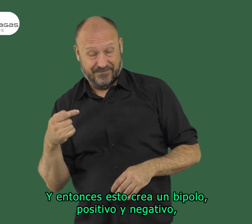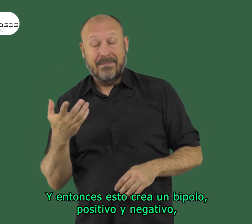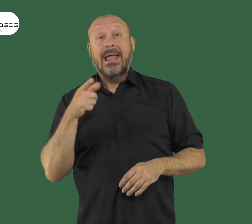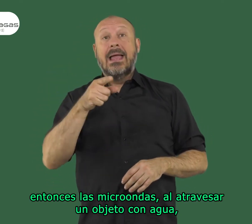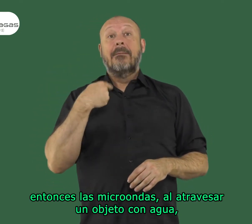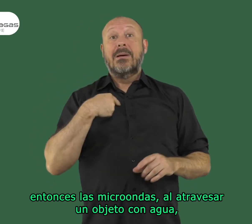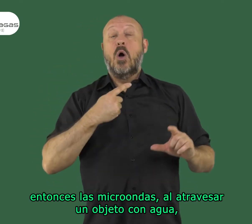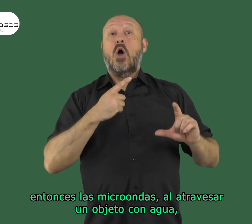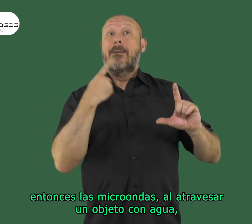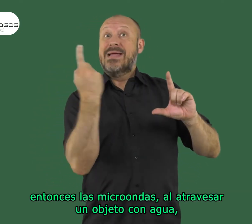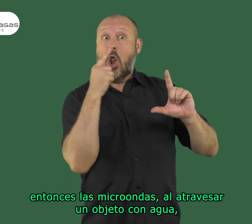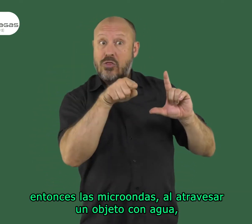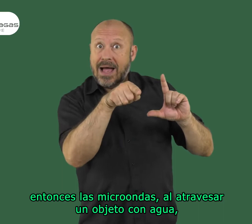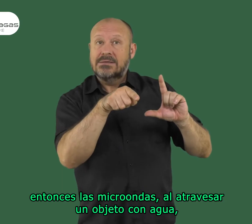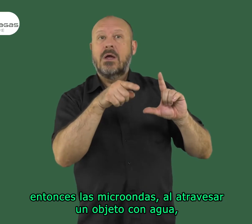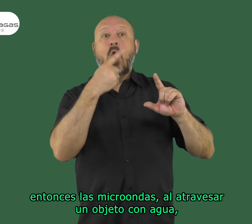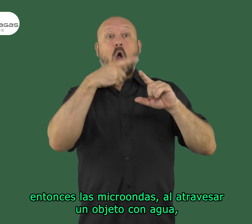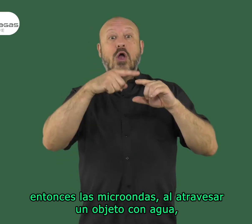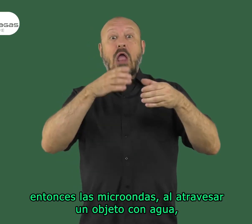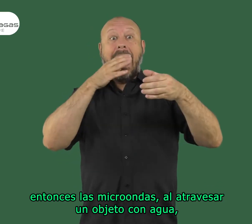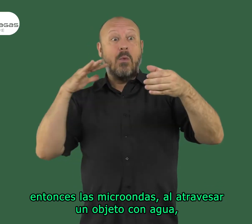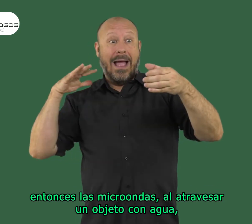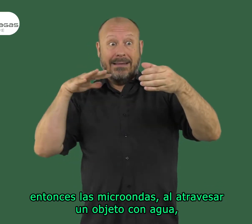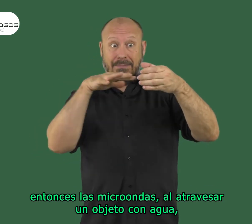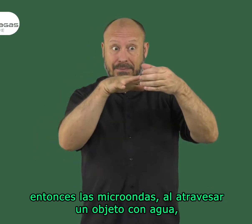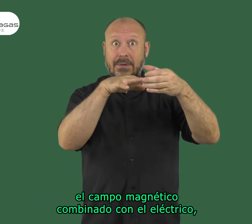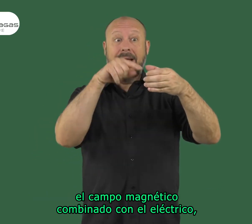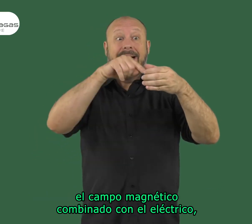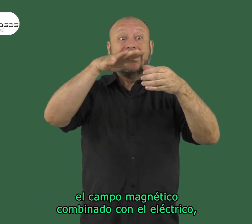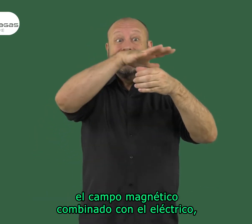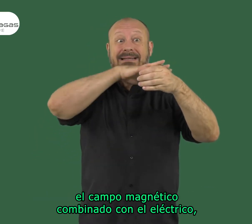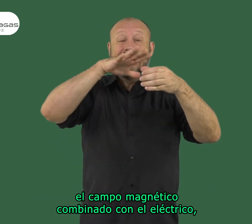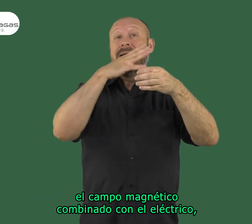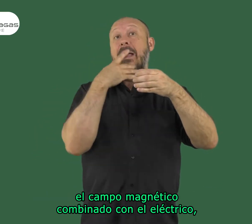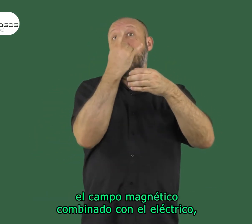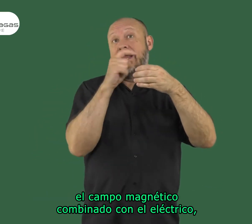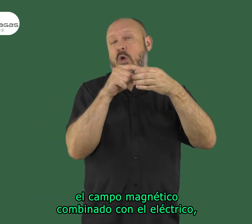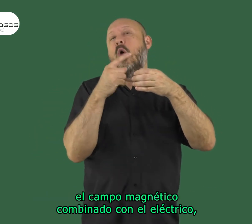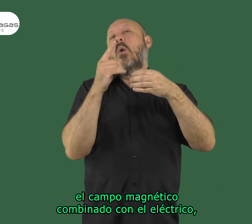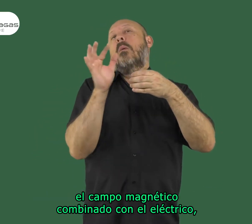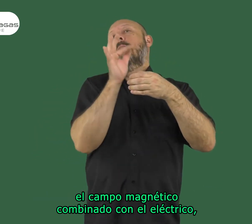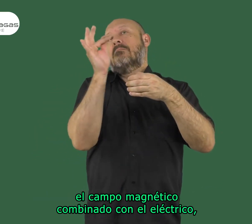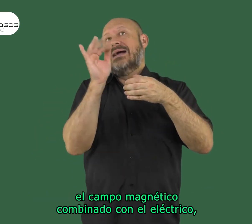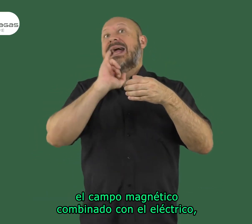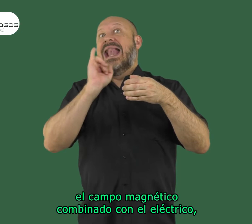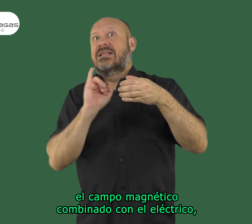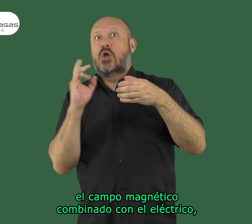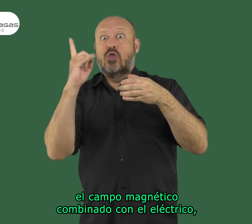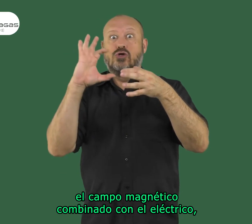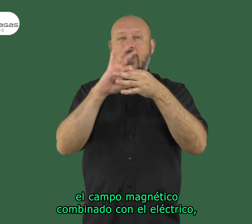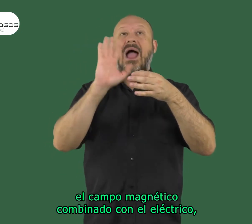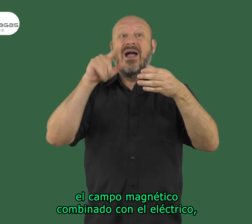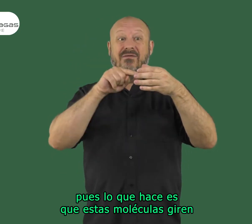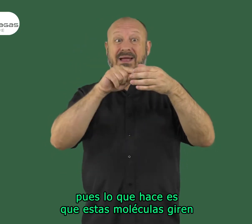y negativo. Entonces las microondas, al atravesar un objeto con agua, el campo magnético combinado con